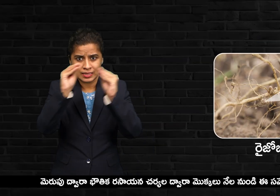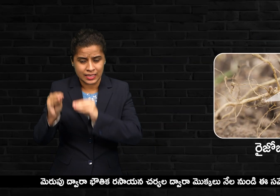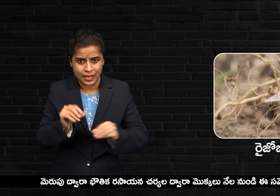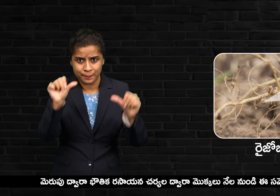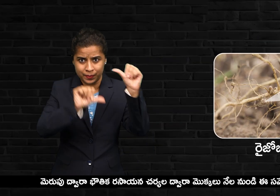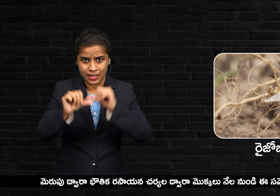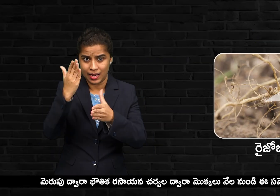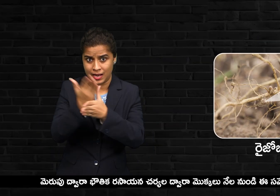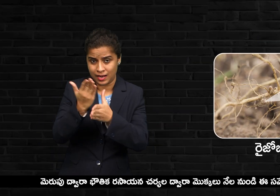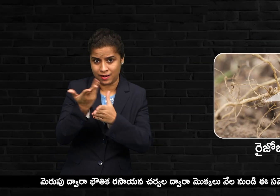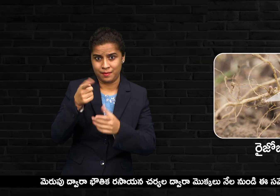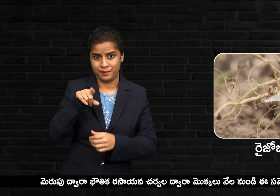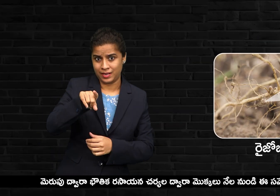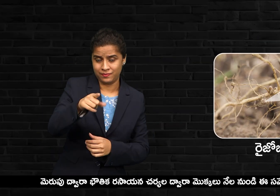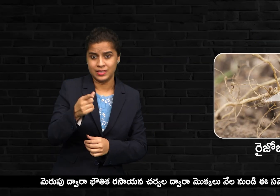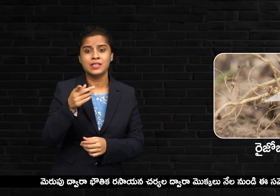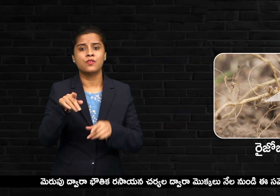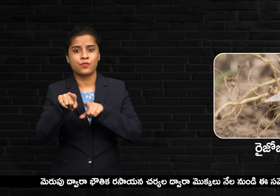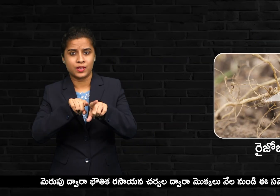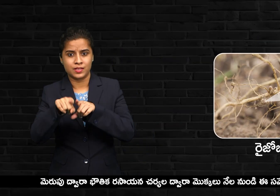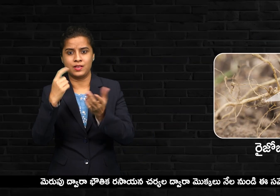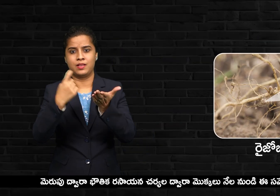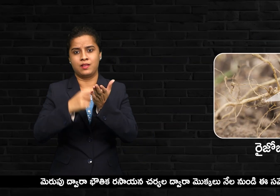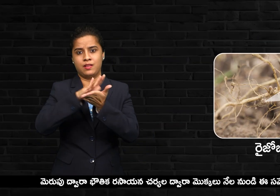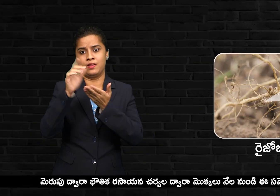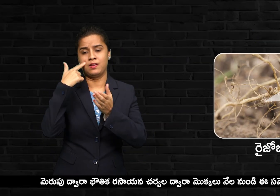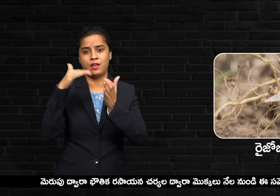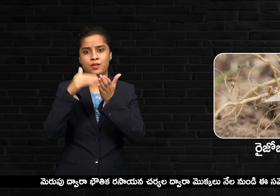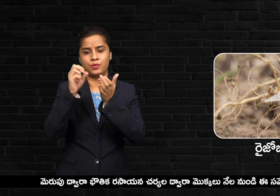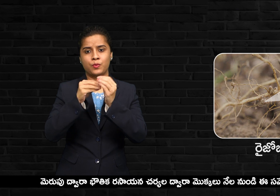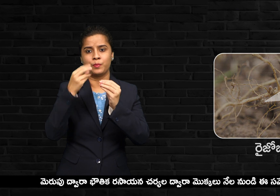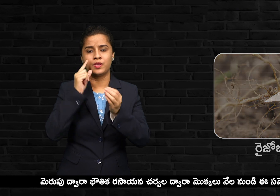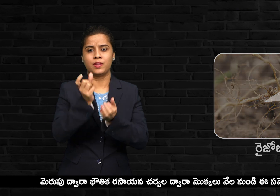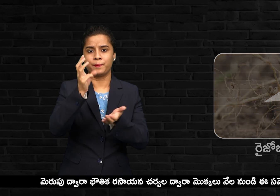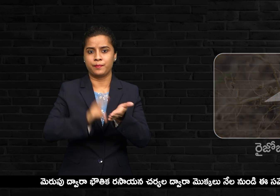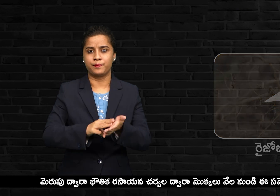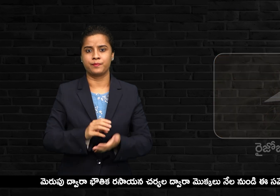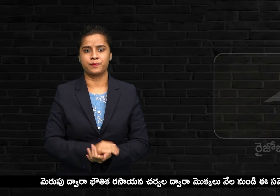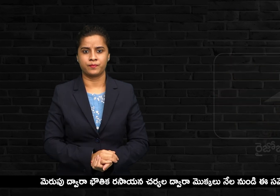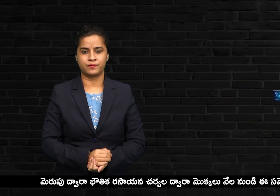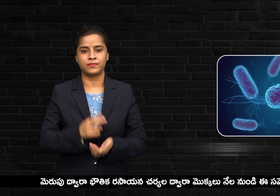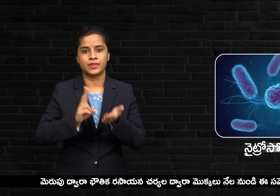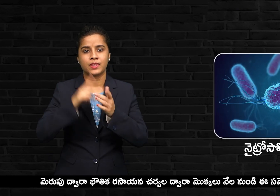మెరుపు ద్వారా భౌతిక రసాయన చర్యల ద్వారా మొక్కలు నేల నుండి ఈ సమ్మేళనాలను